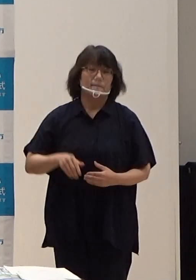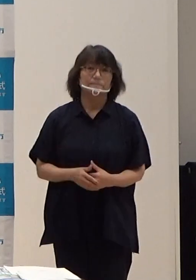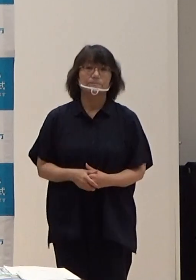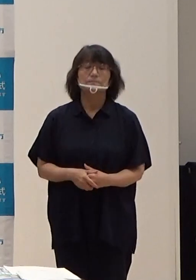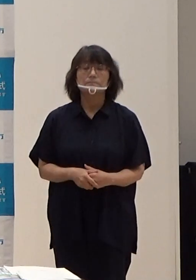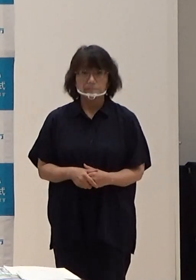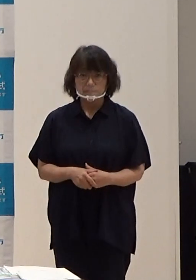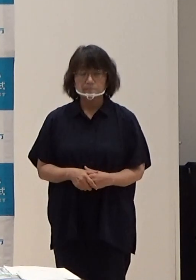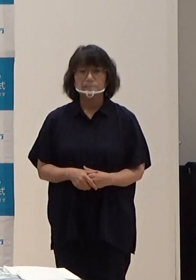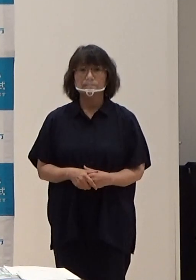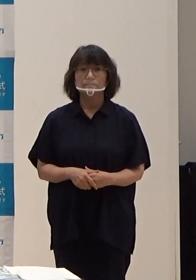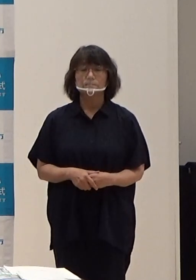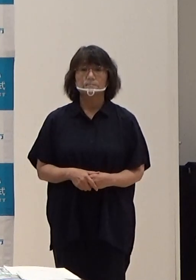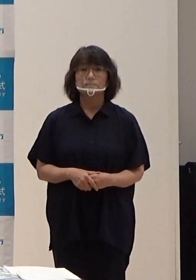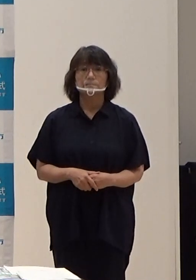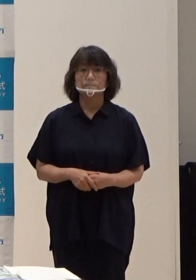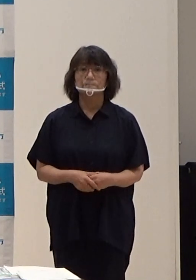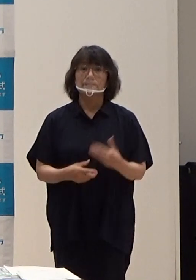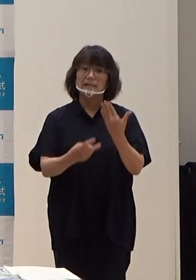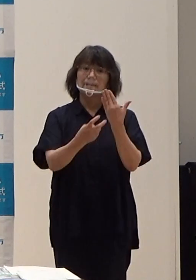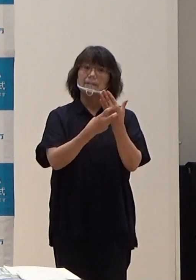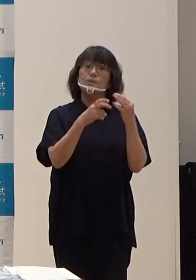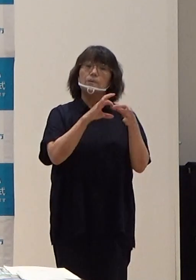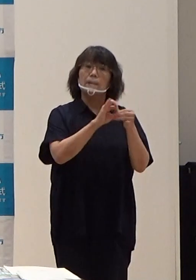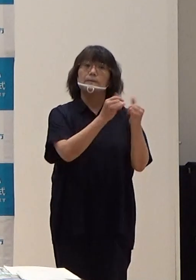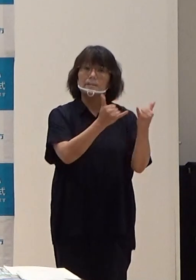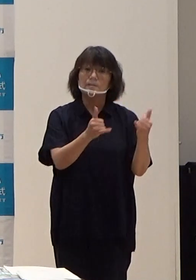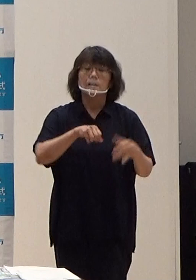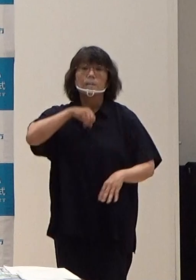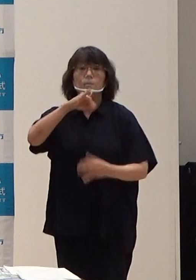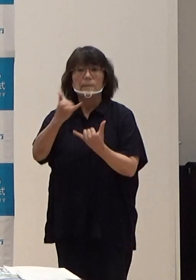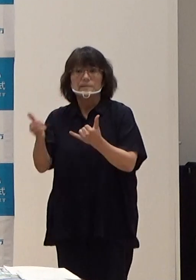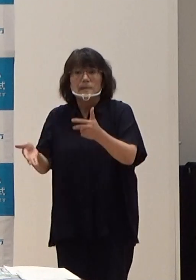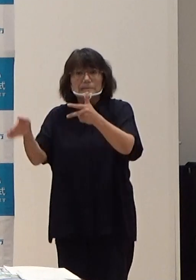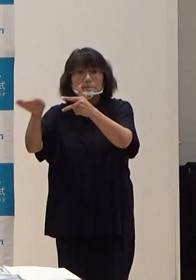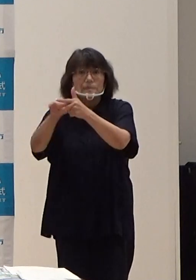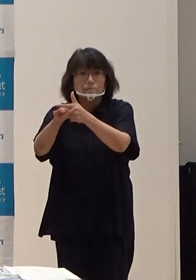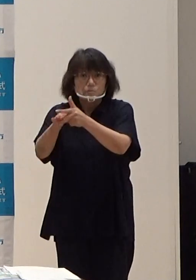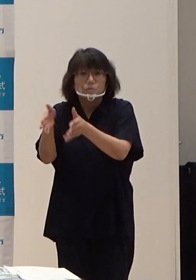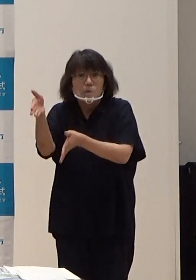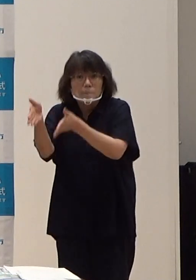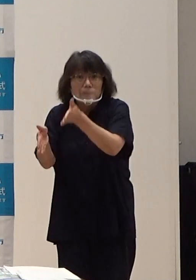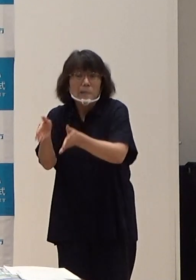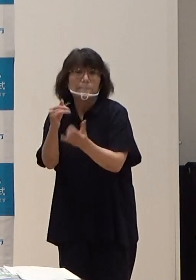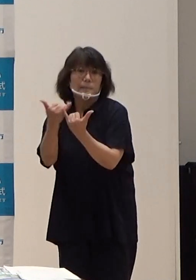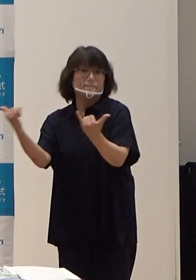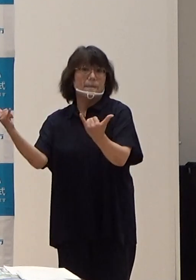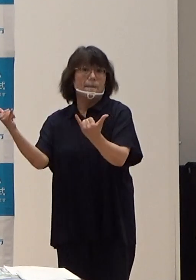でこの医療従事者の方、高齢者施設従事者の方につきましては、